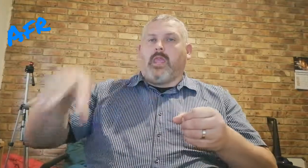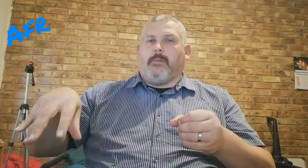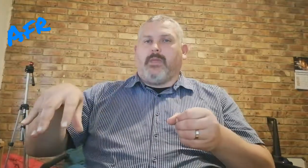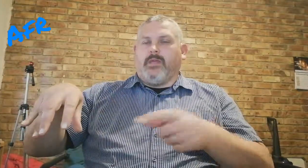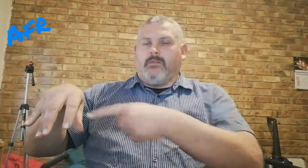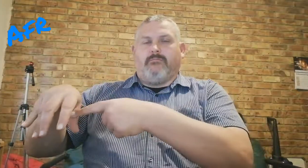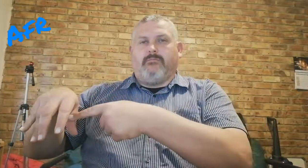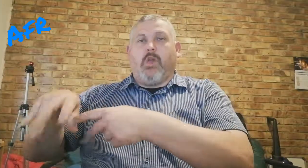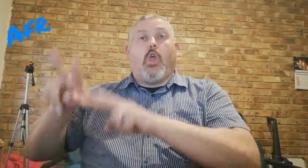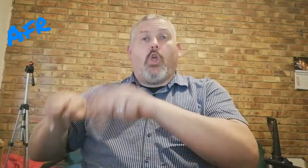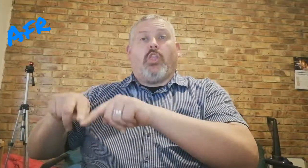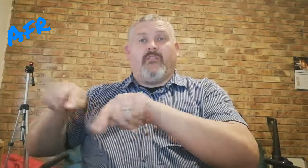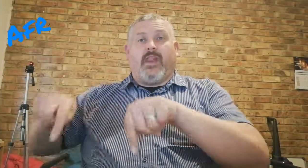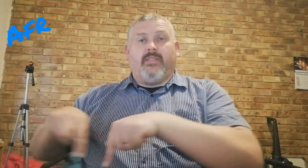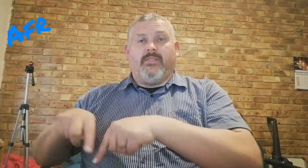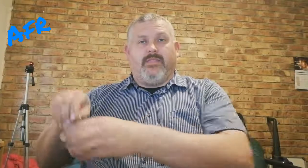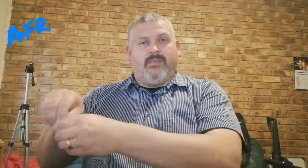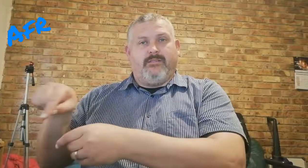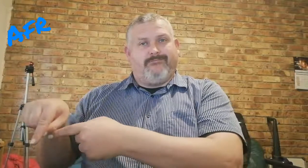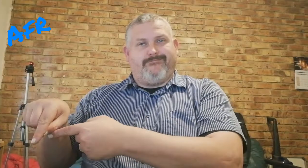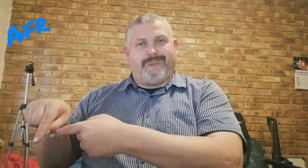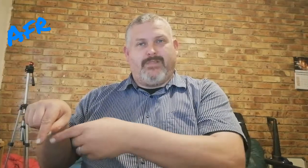slavernij. Egypte, nieuwe land.